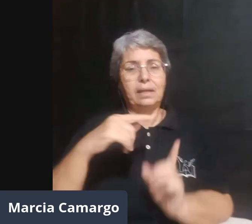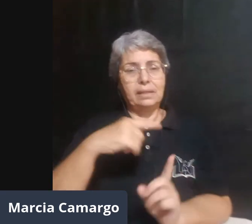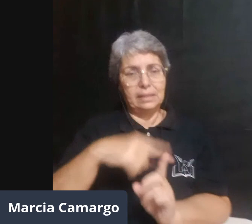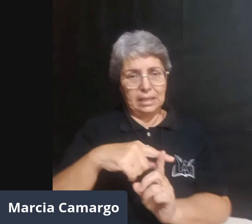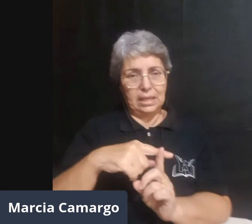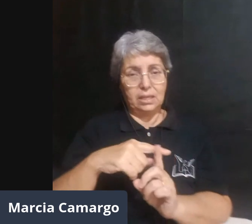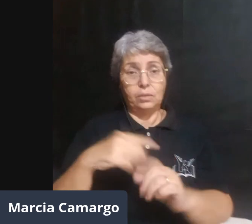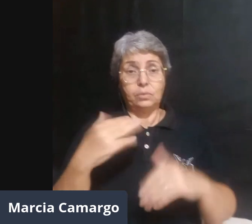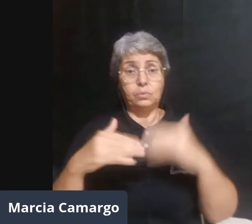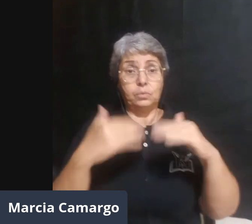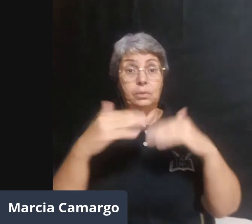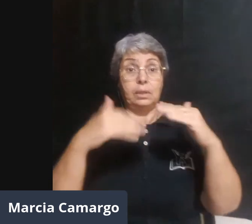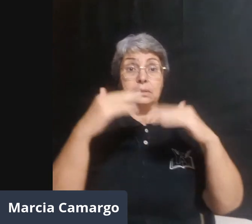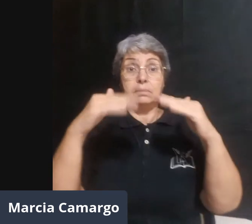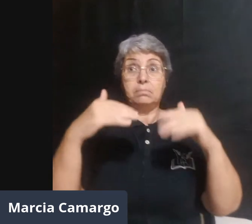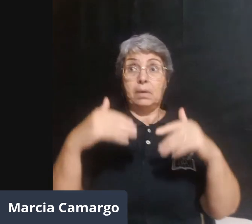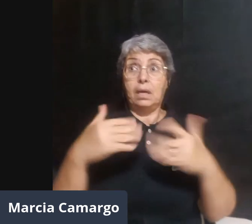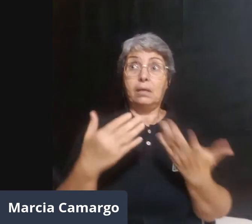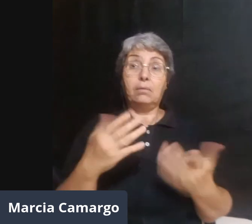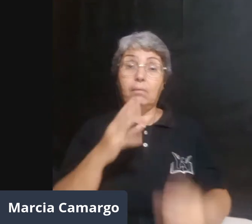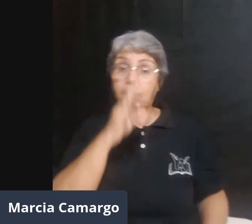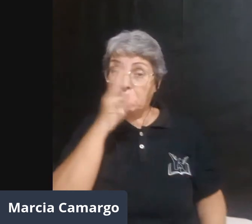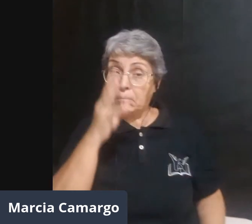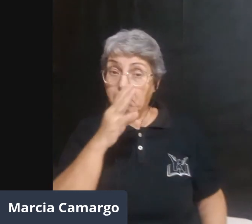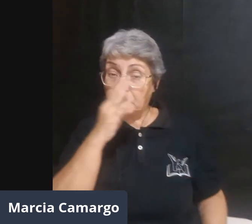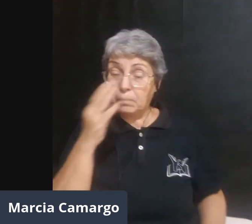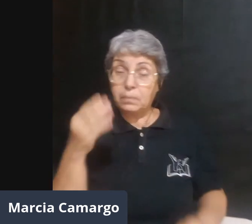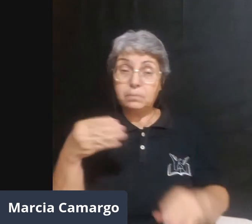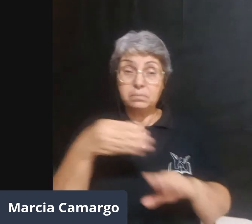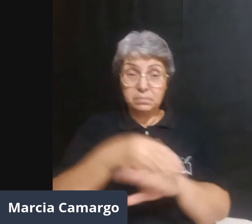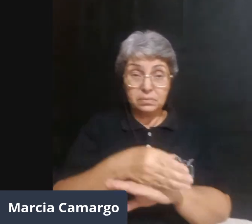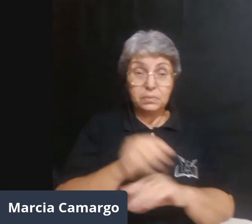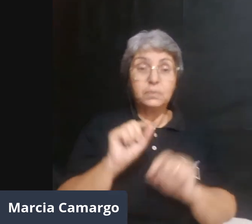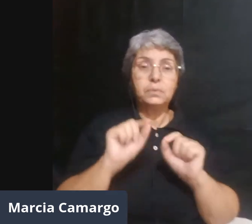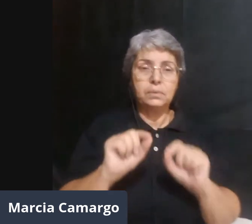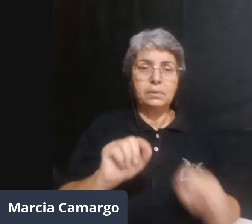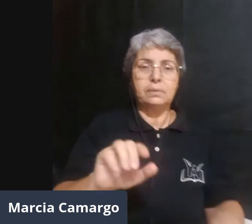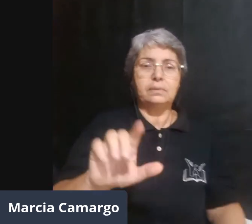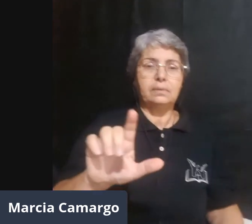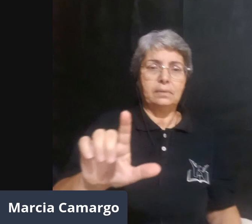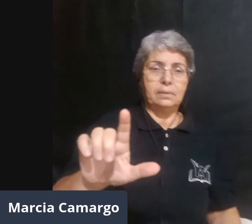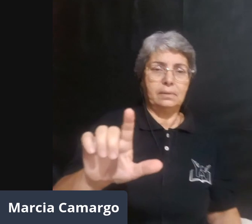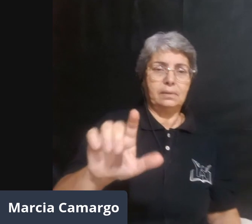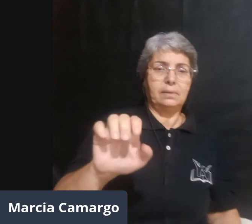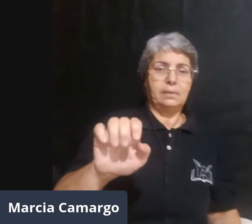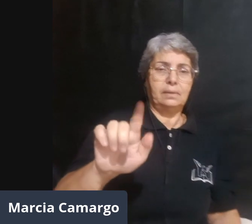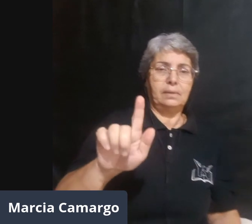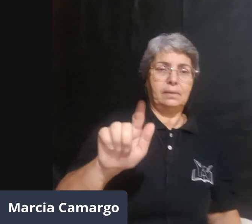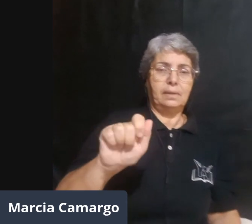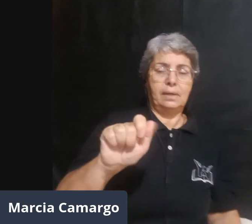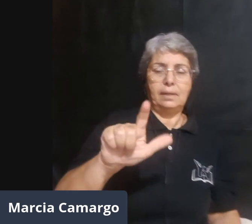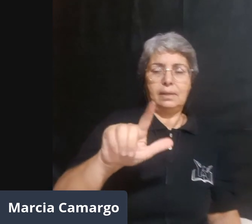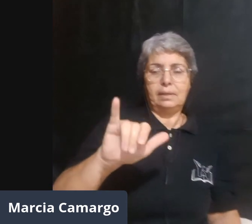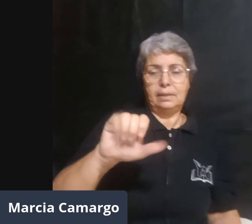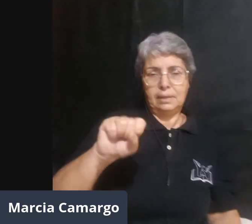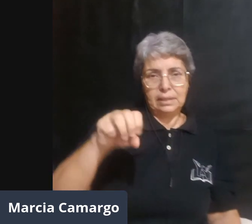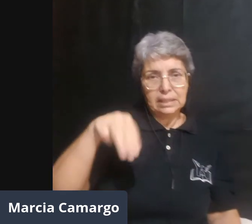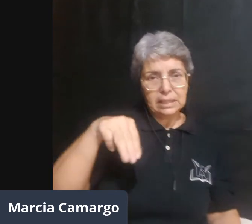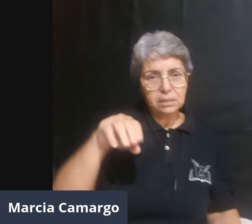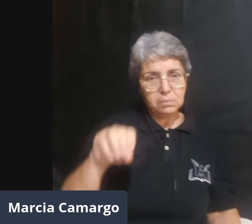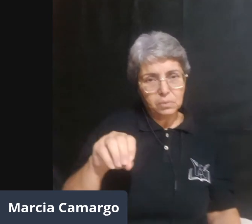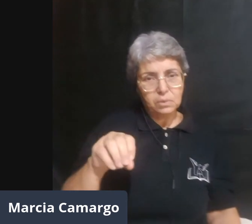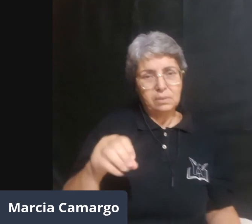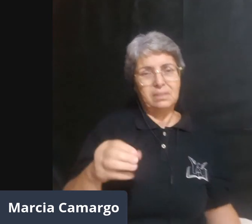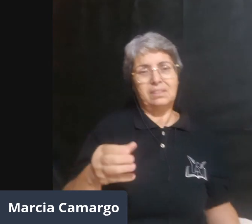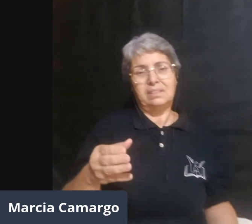Igreja, esse intruso já estava lá, destruindo o primeiro amor. O crescimento da Igreja